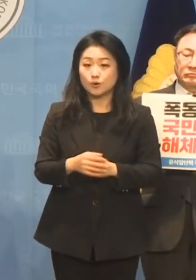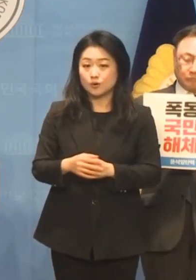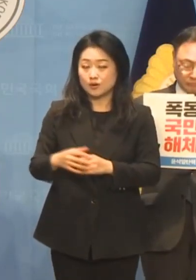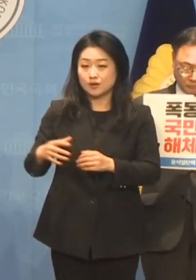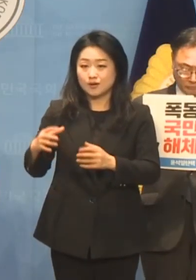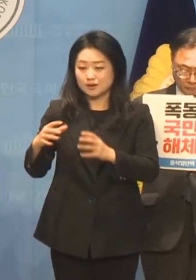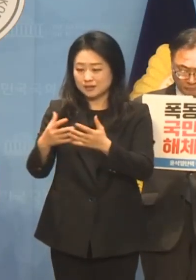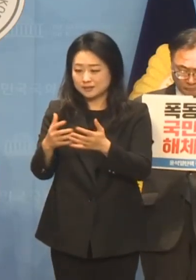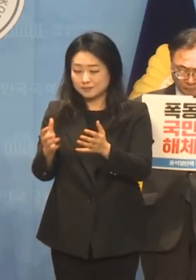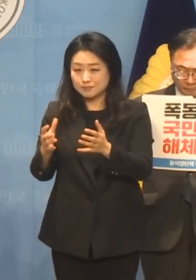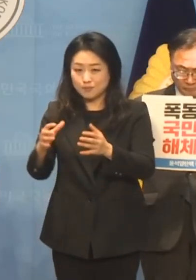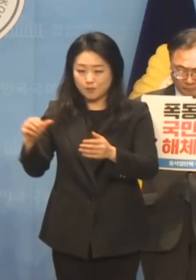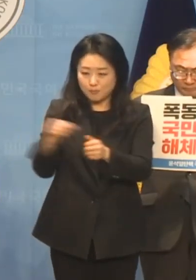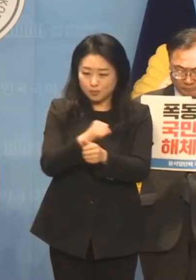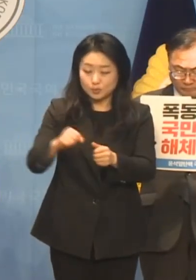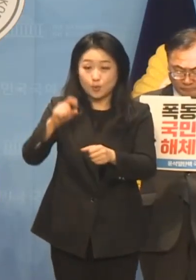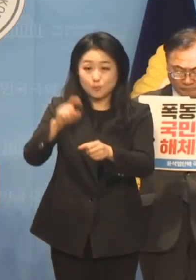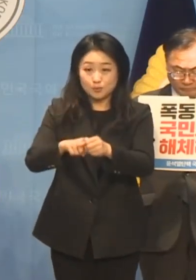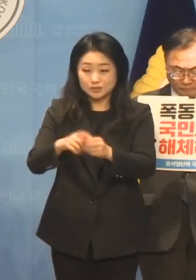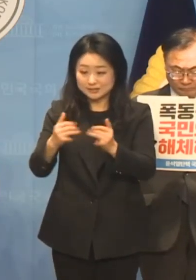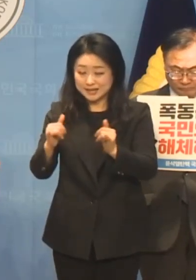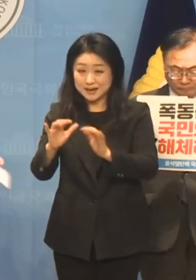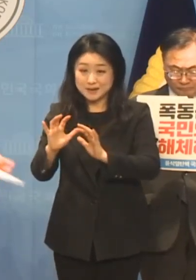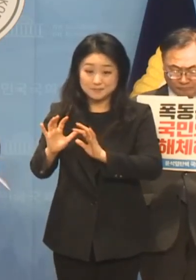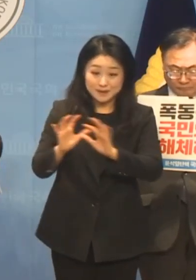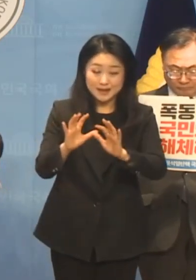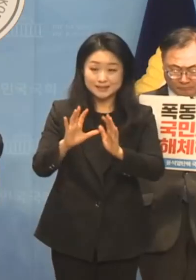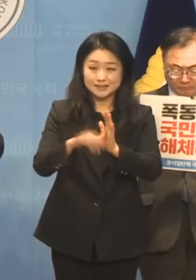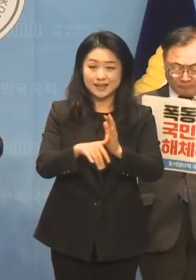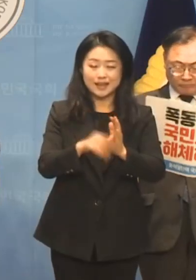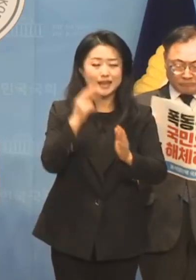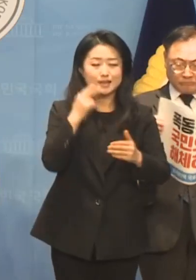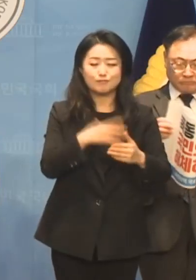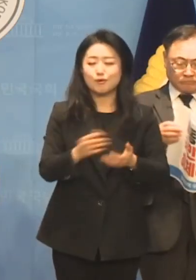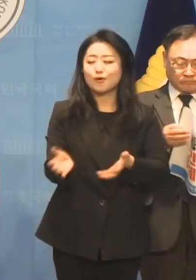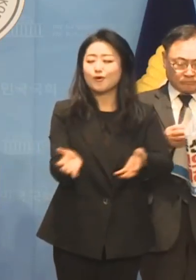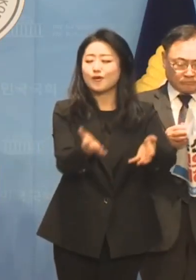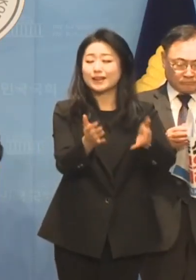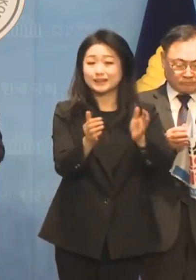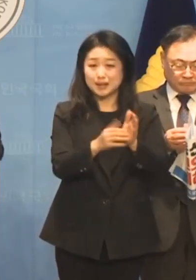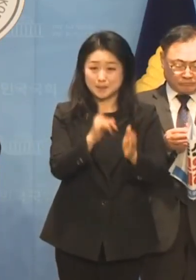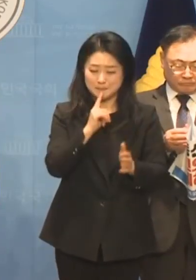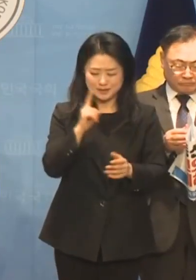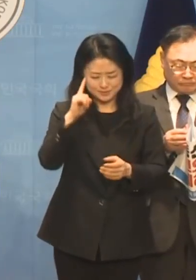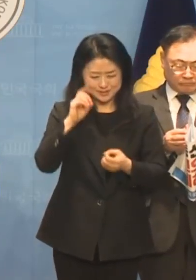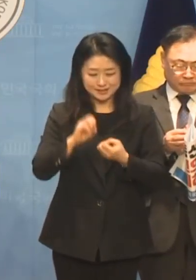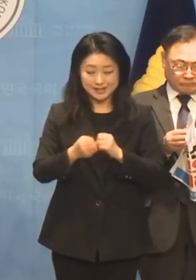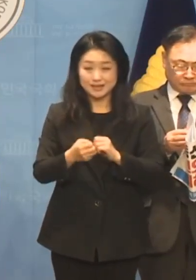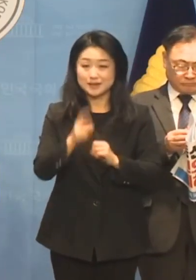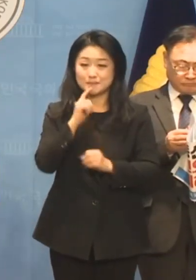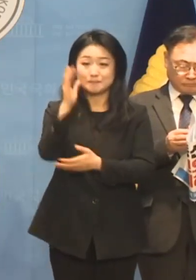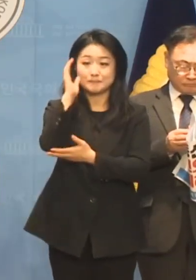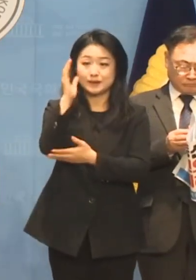가짜 뉴스를 만들려다 보니 손발도 안 맞는 형국입니다.